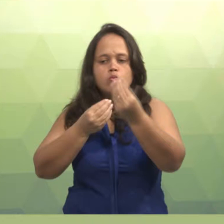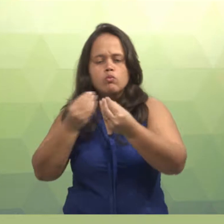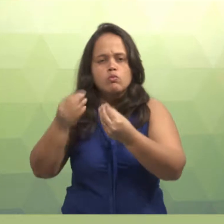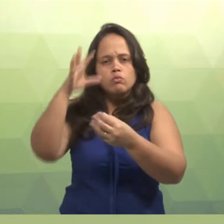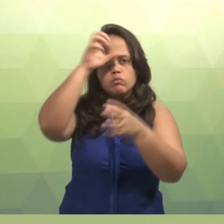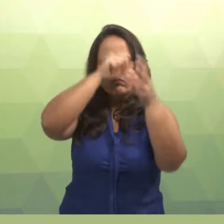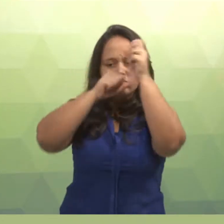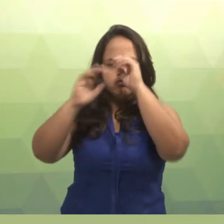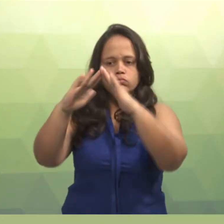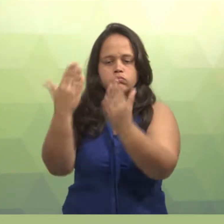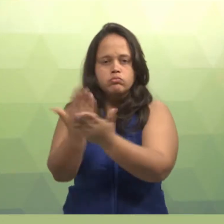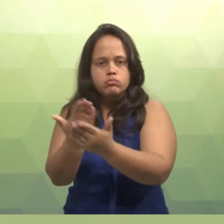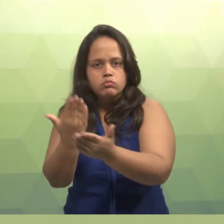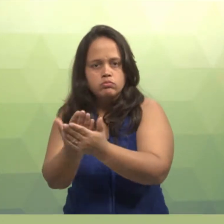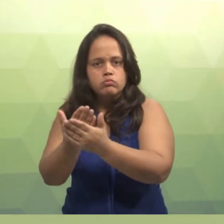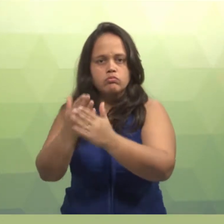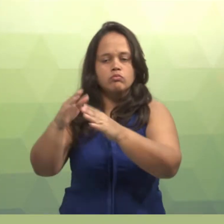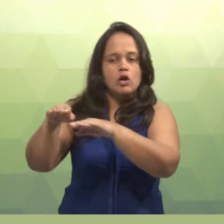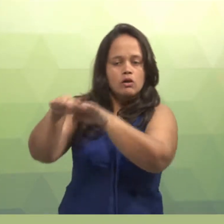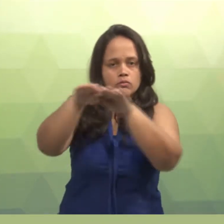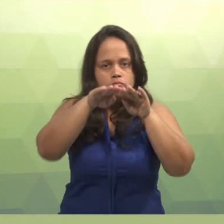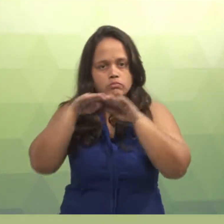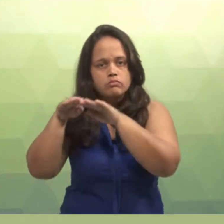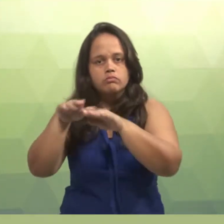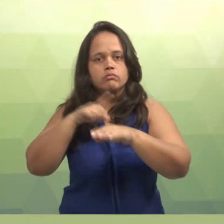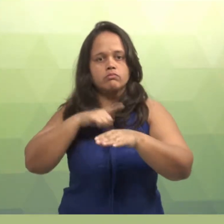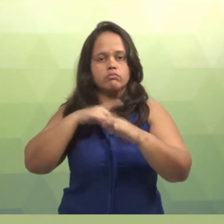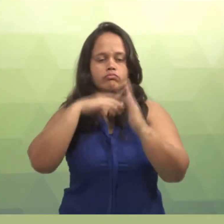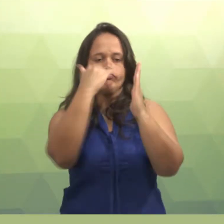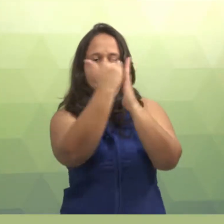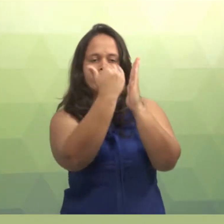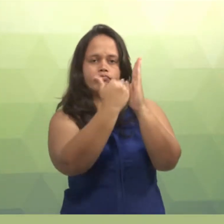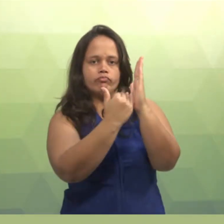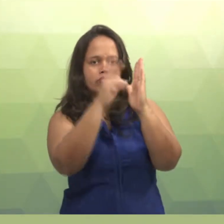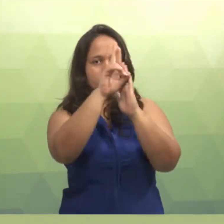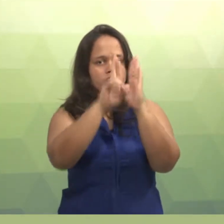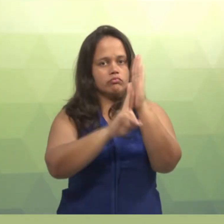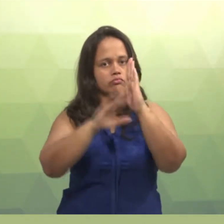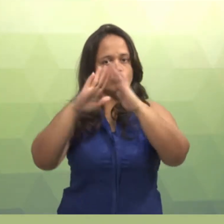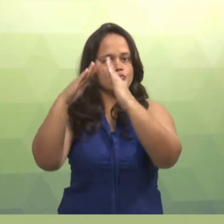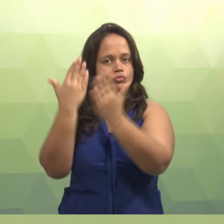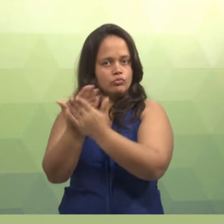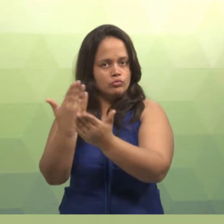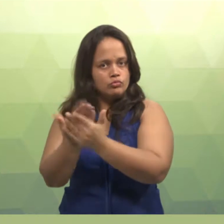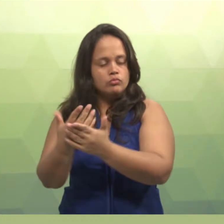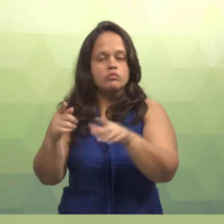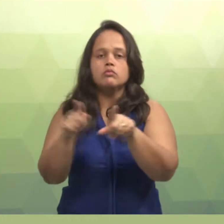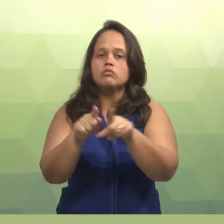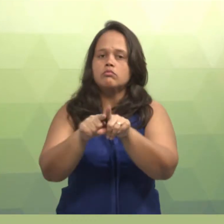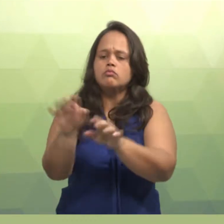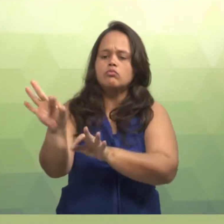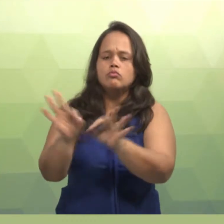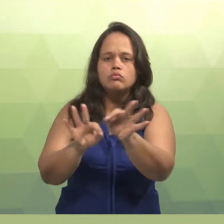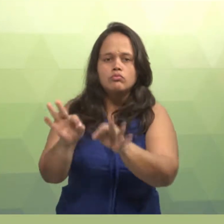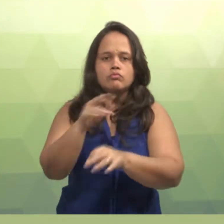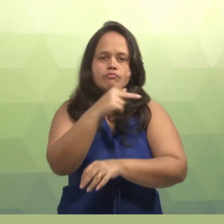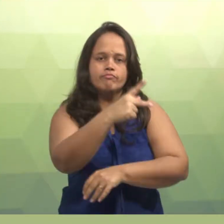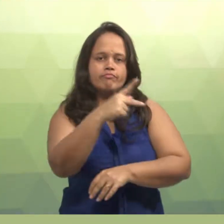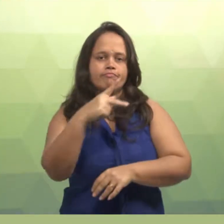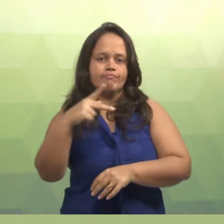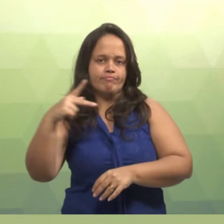regulares, norteadas pelos regimentos escolares, bem como pelos projetos político-pedagógicos